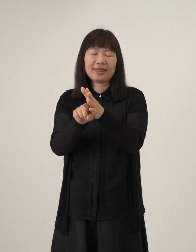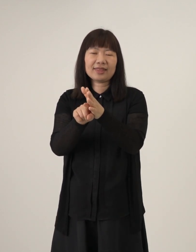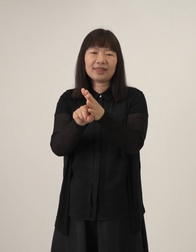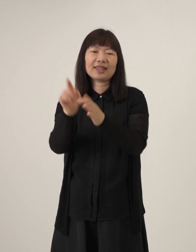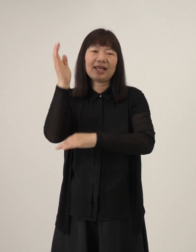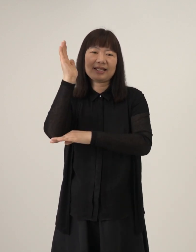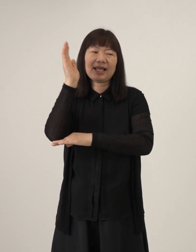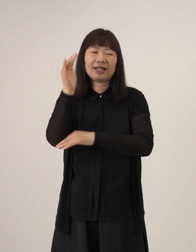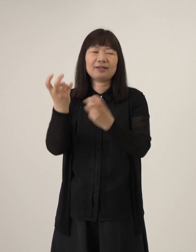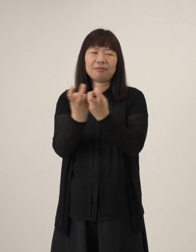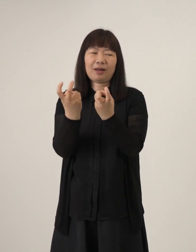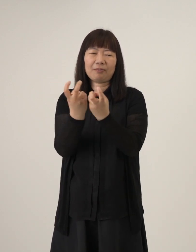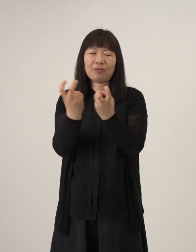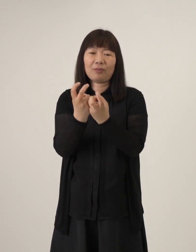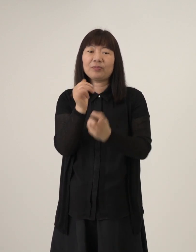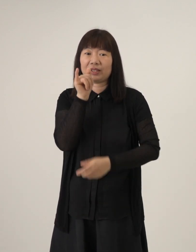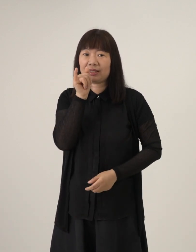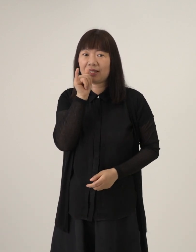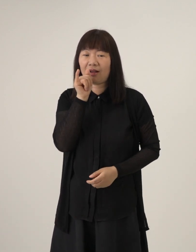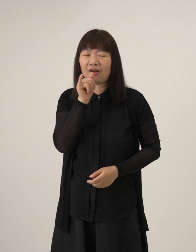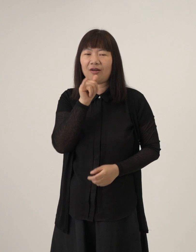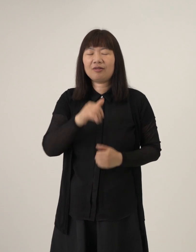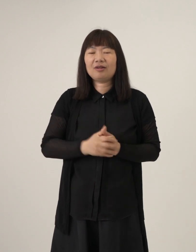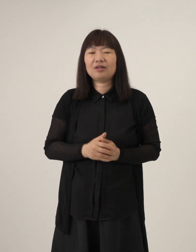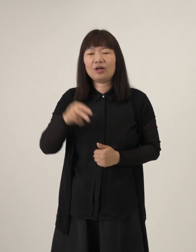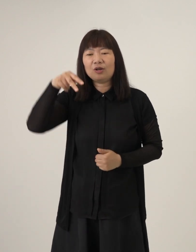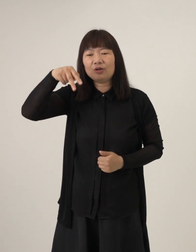방식이에요. 수미상관법.